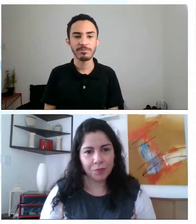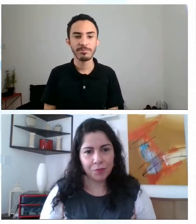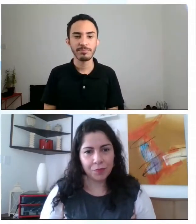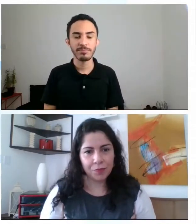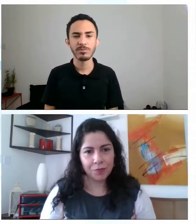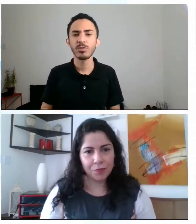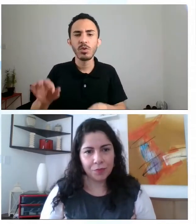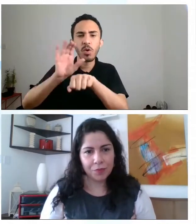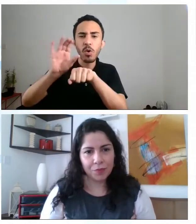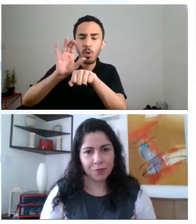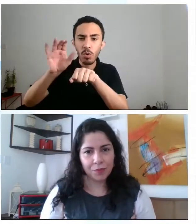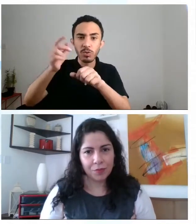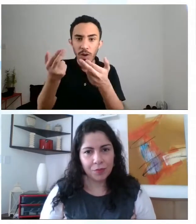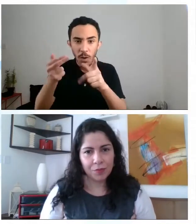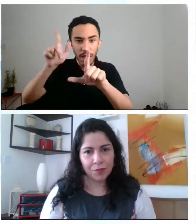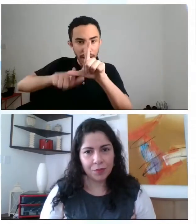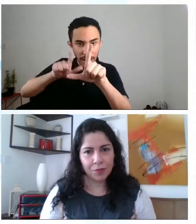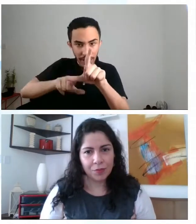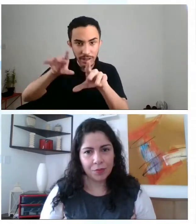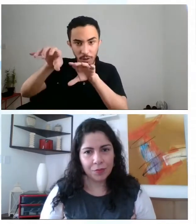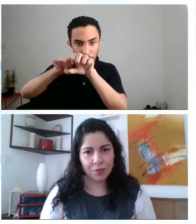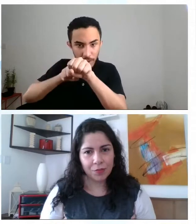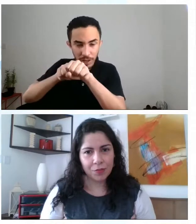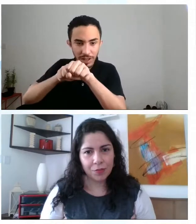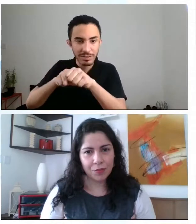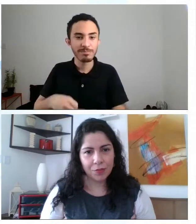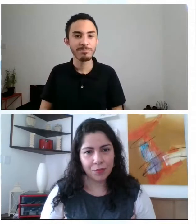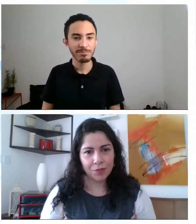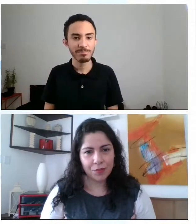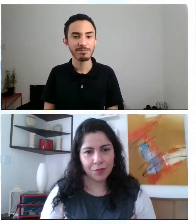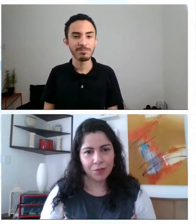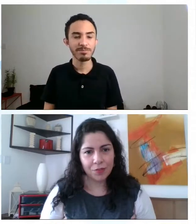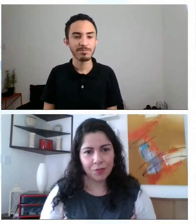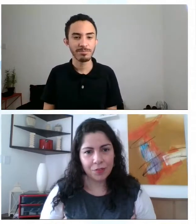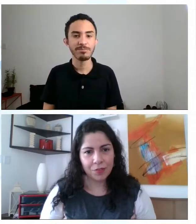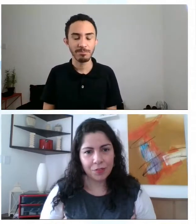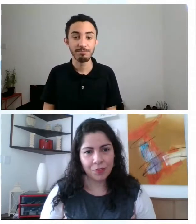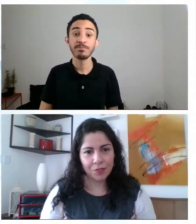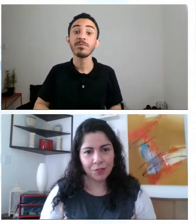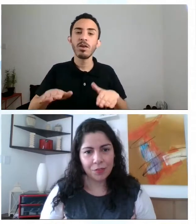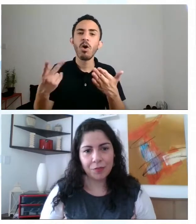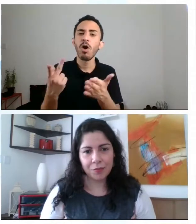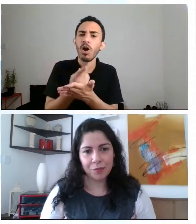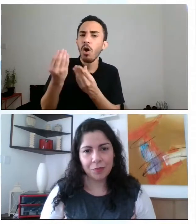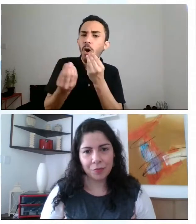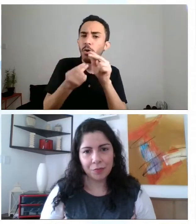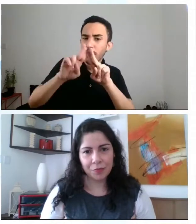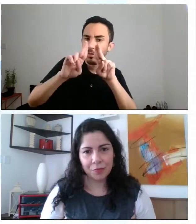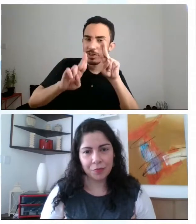Quer dizer, é um curso de letras? Então, na UFRJ,